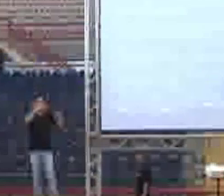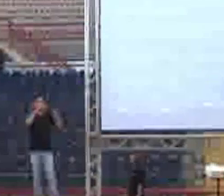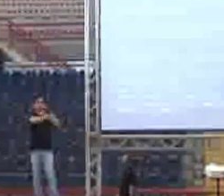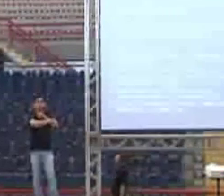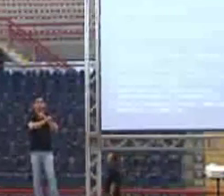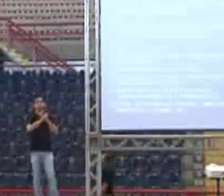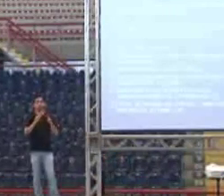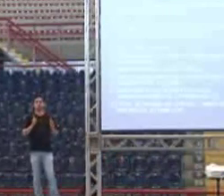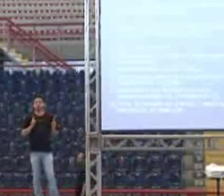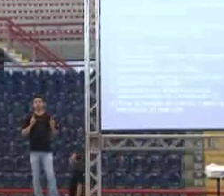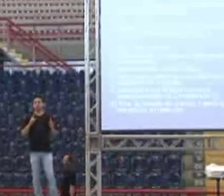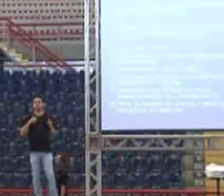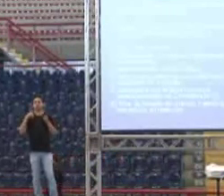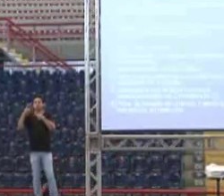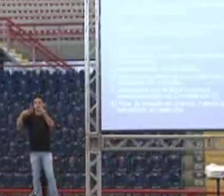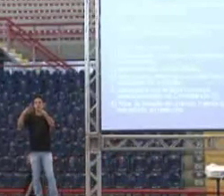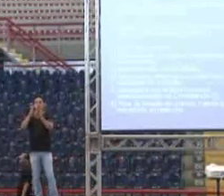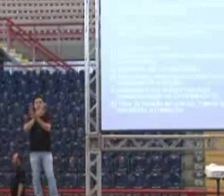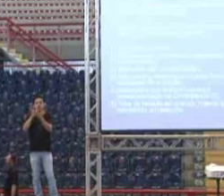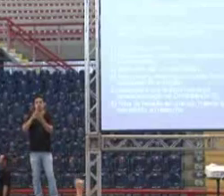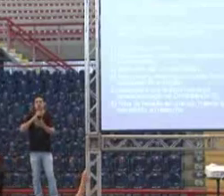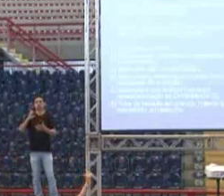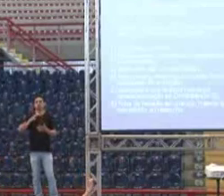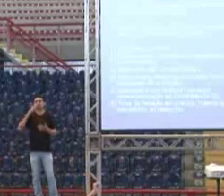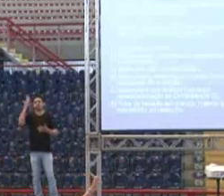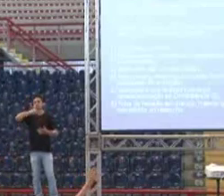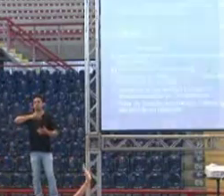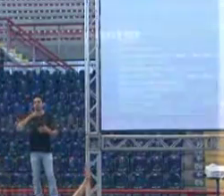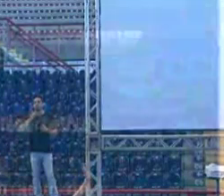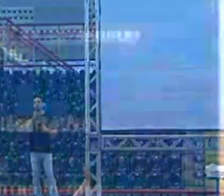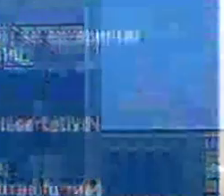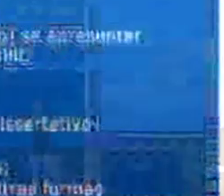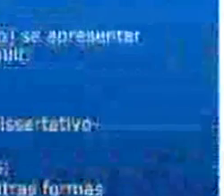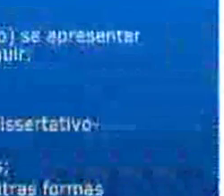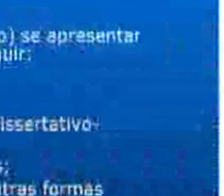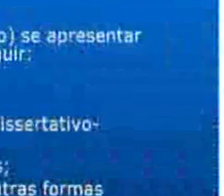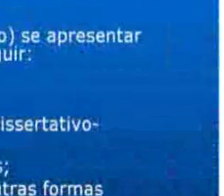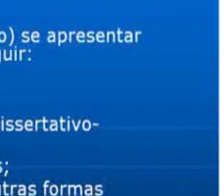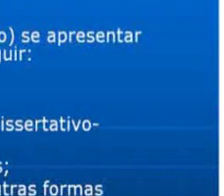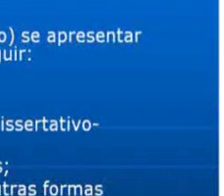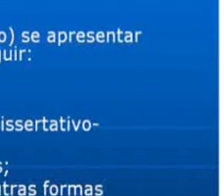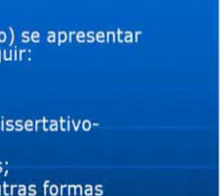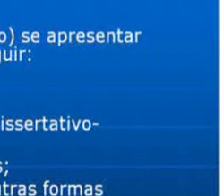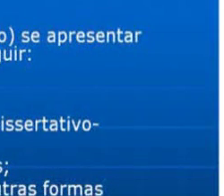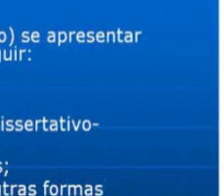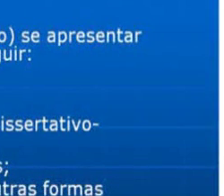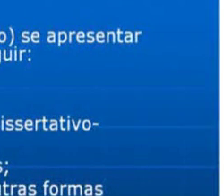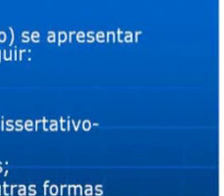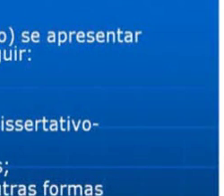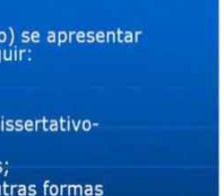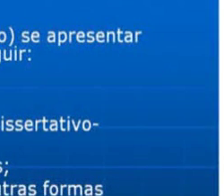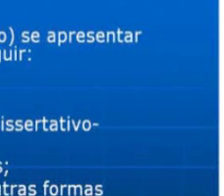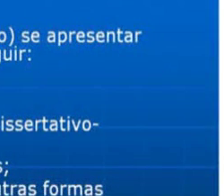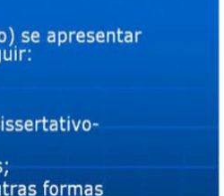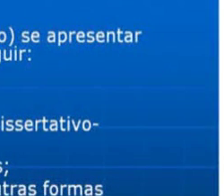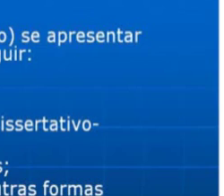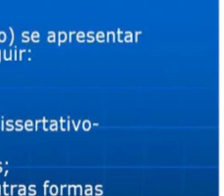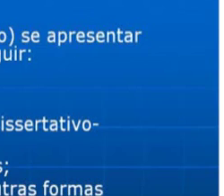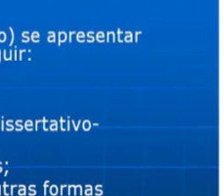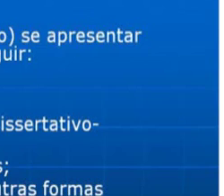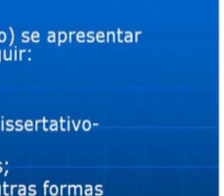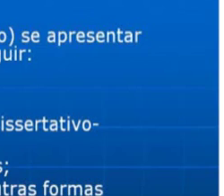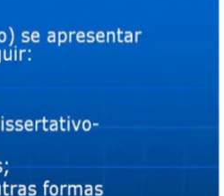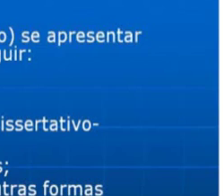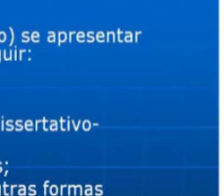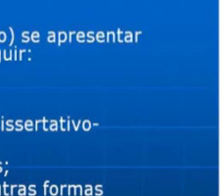não. Tem muito político decente, honesto, muito mesmo. 6, folha de redação. E os que forem desonestos não merecem